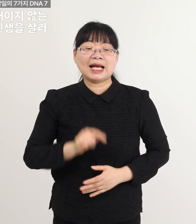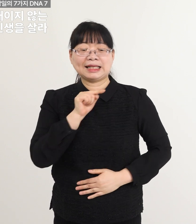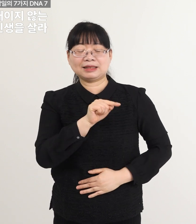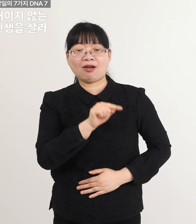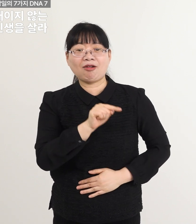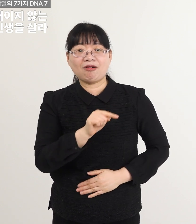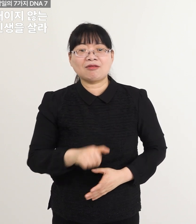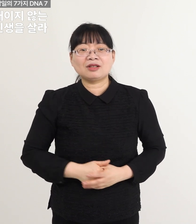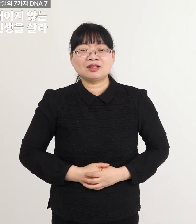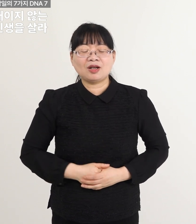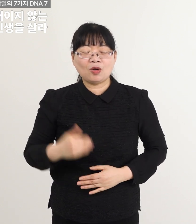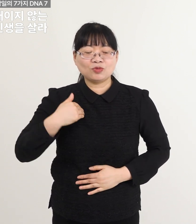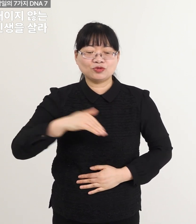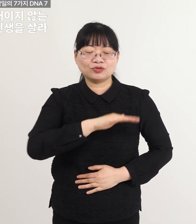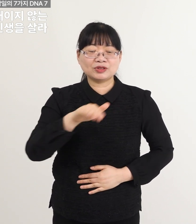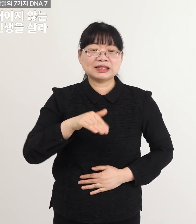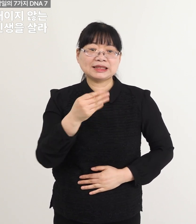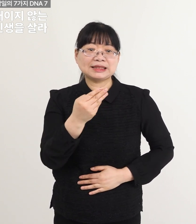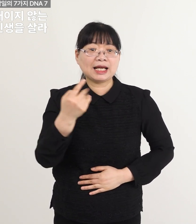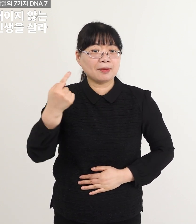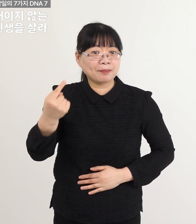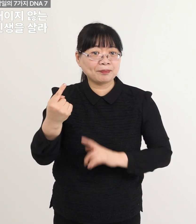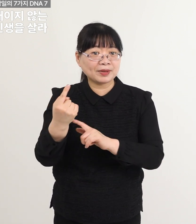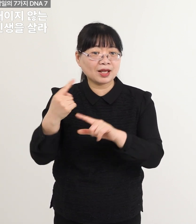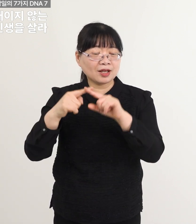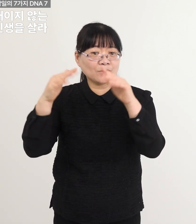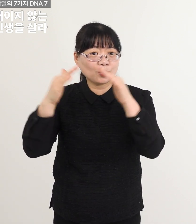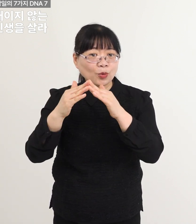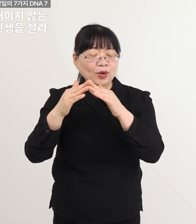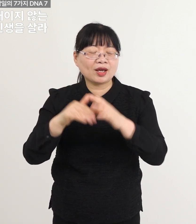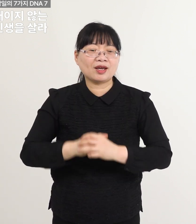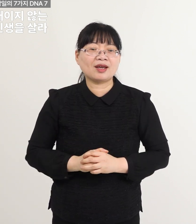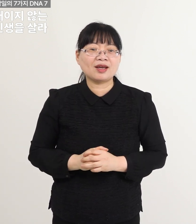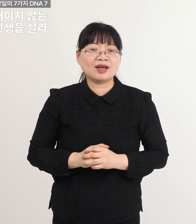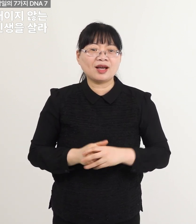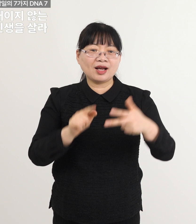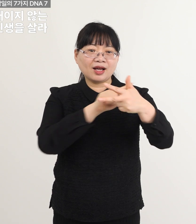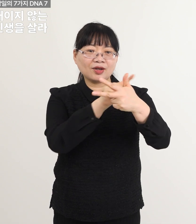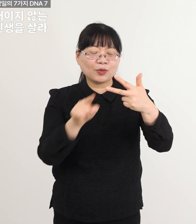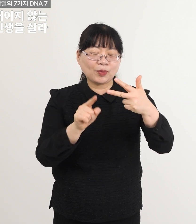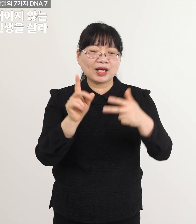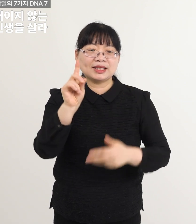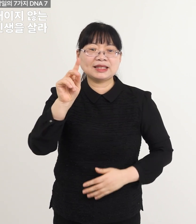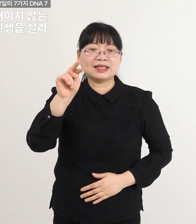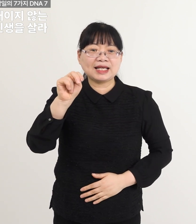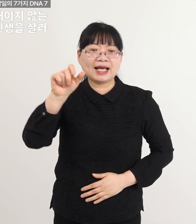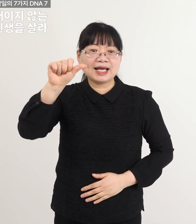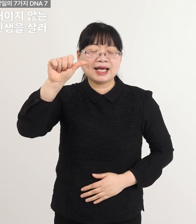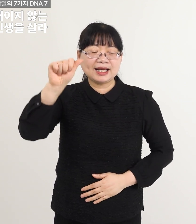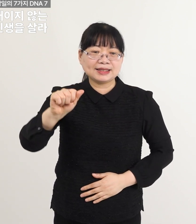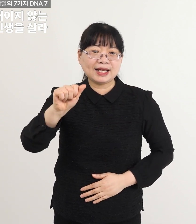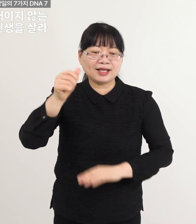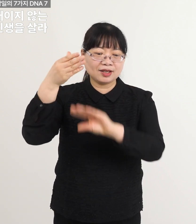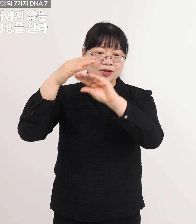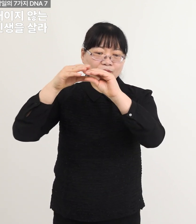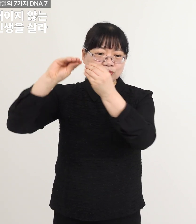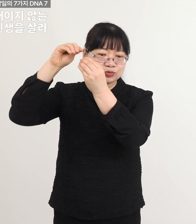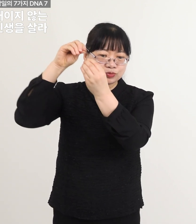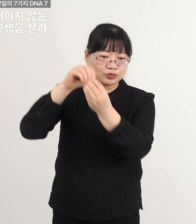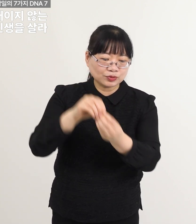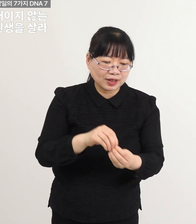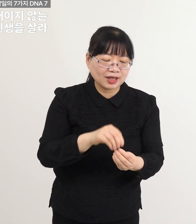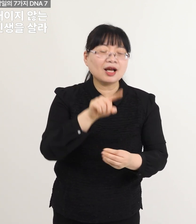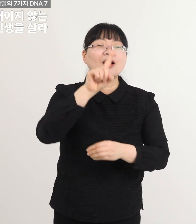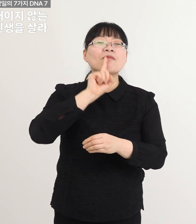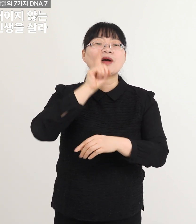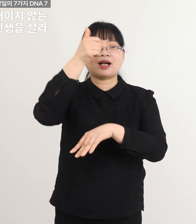이것이 우리 3일 교회 7가지 DNA를 말한 결론입니다.